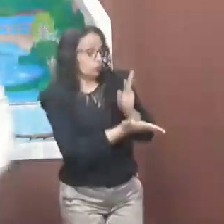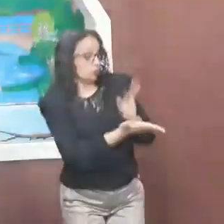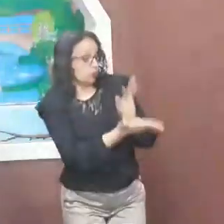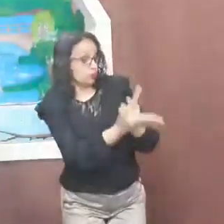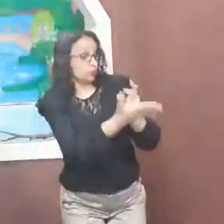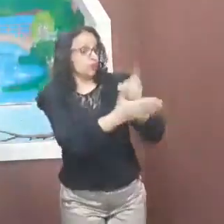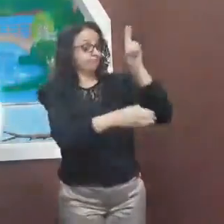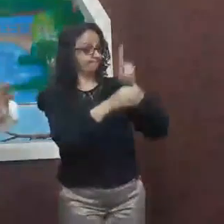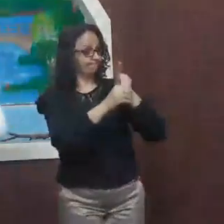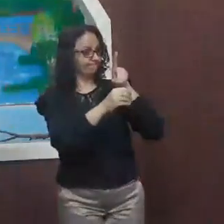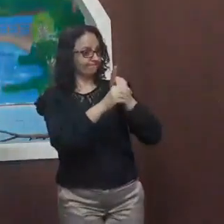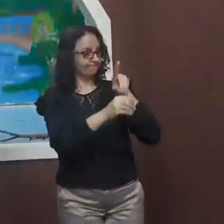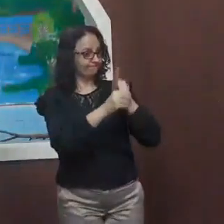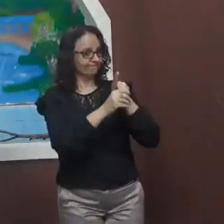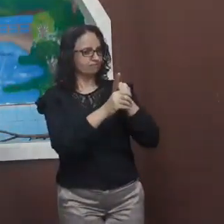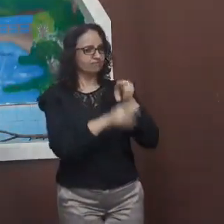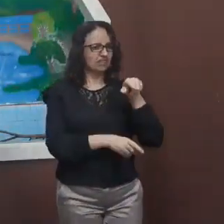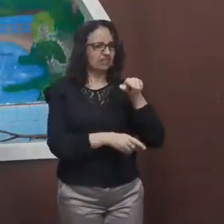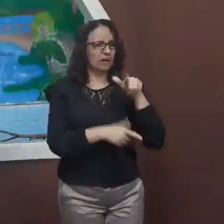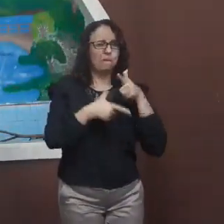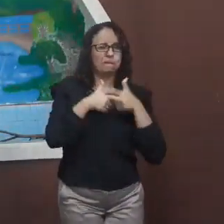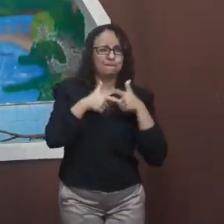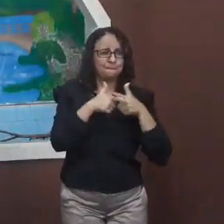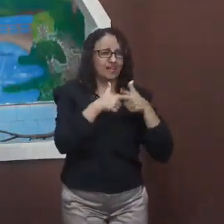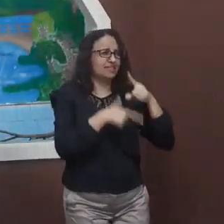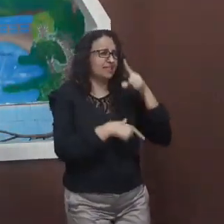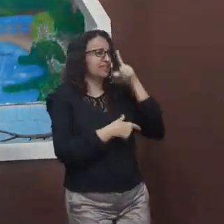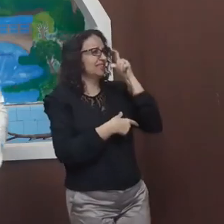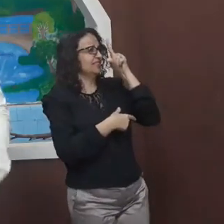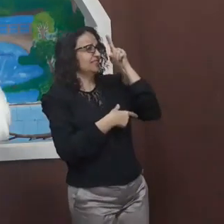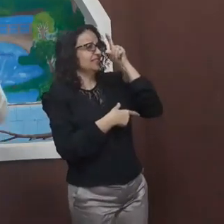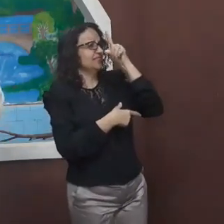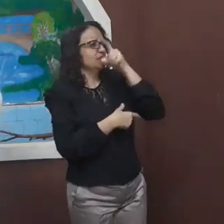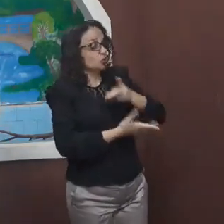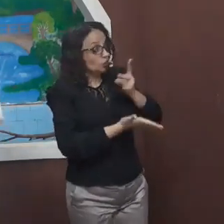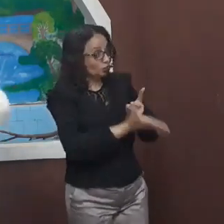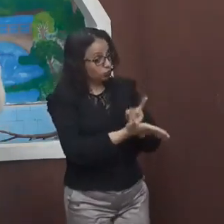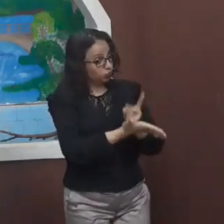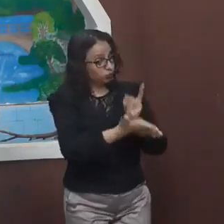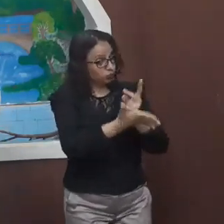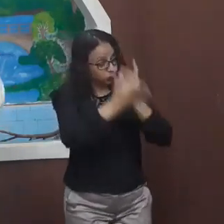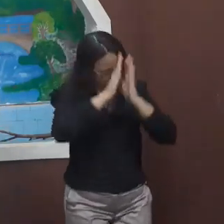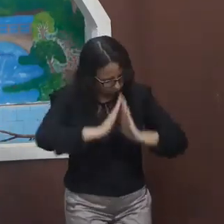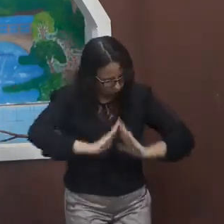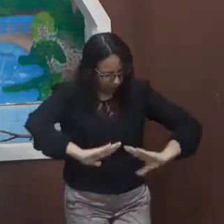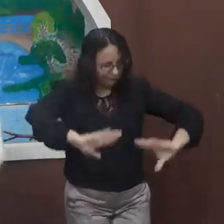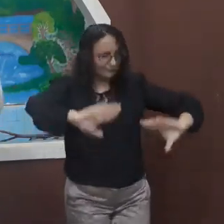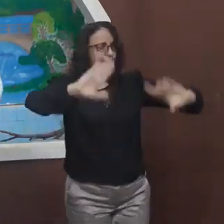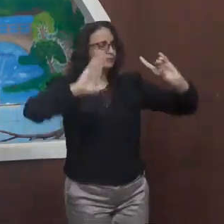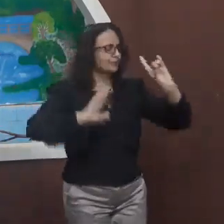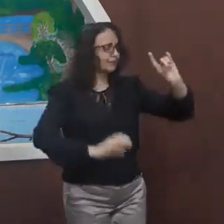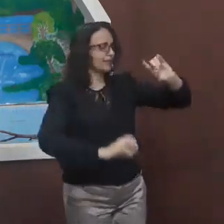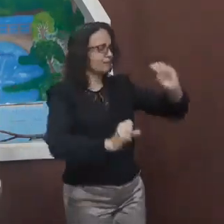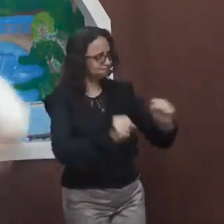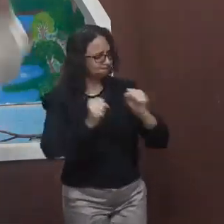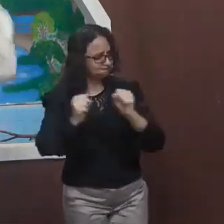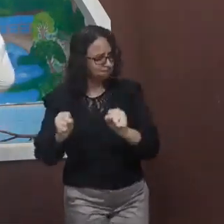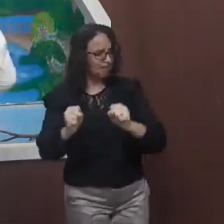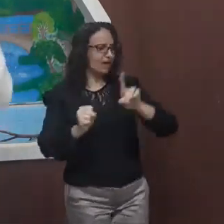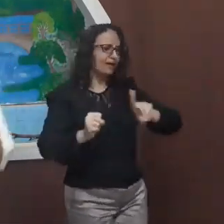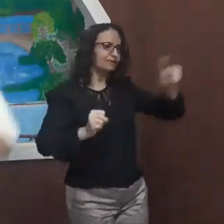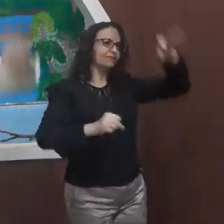ao Senhor. Irmão, está passando por luta? Continue adorando, falando que Deus é grande, Deus é